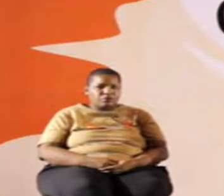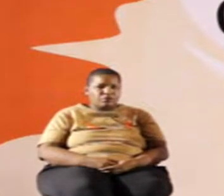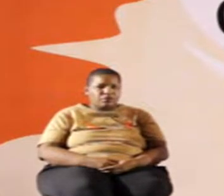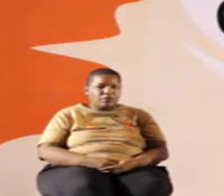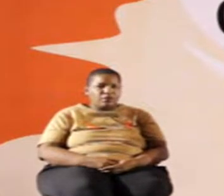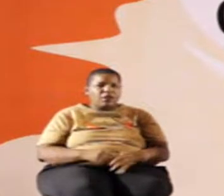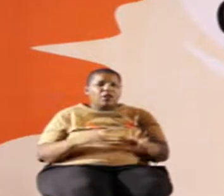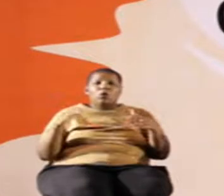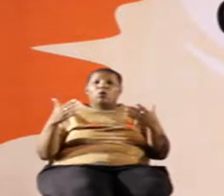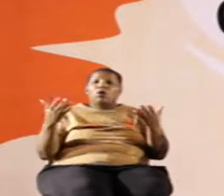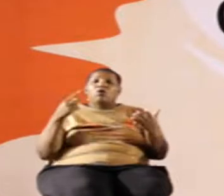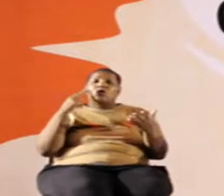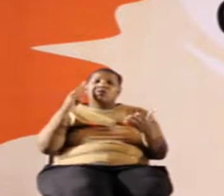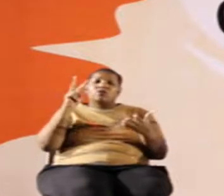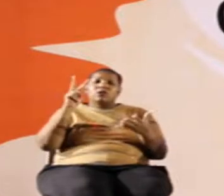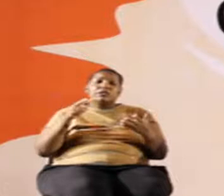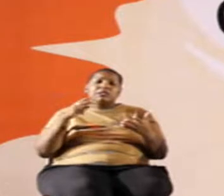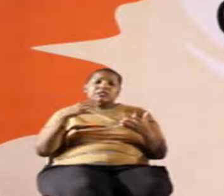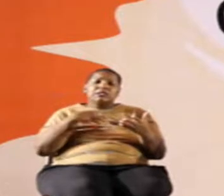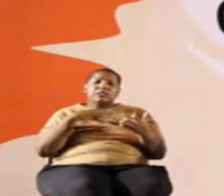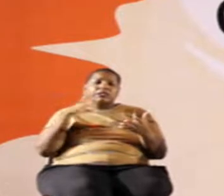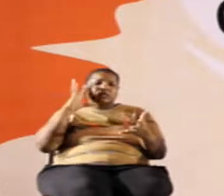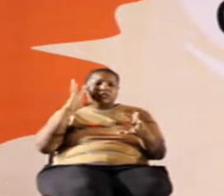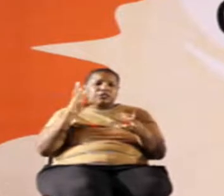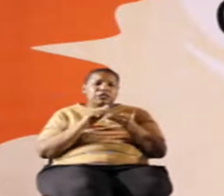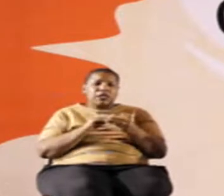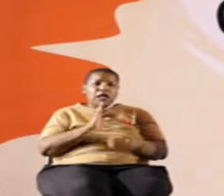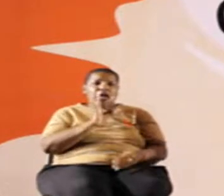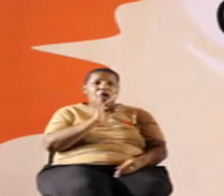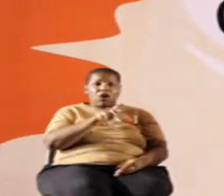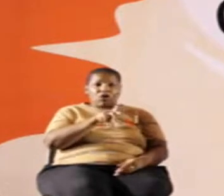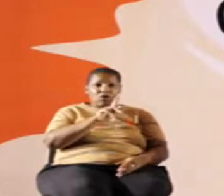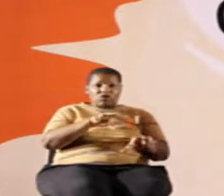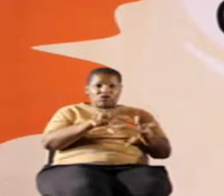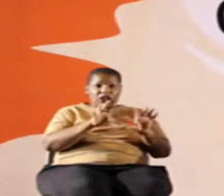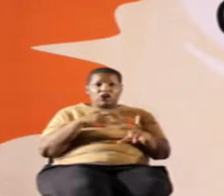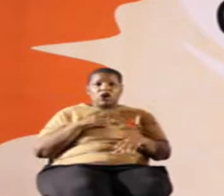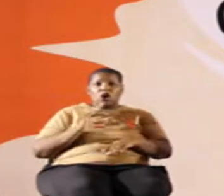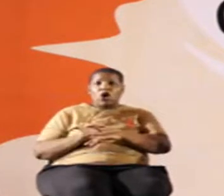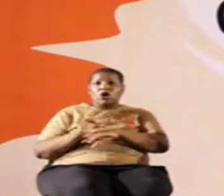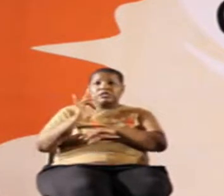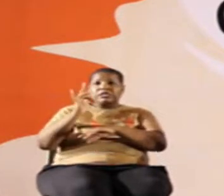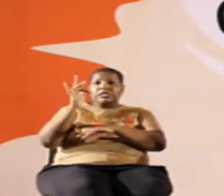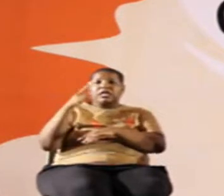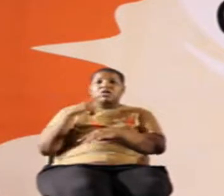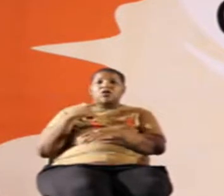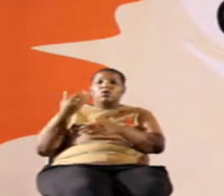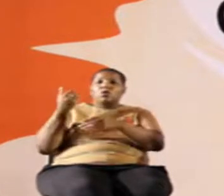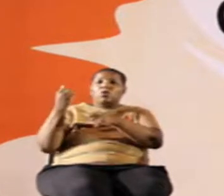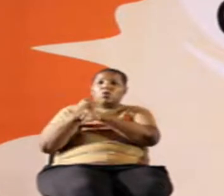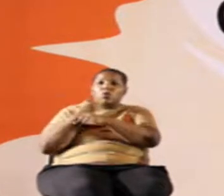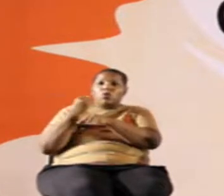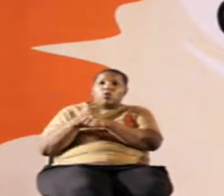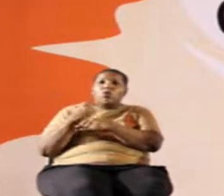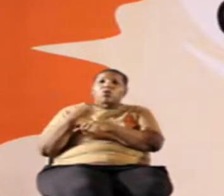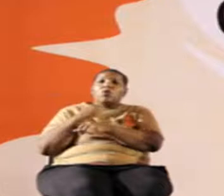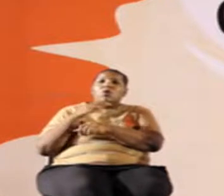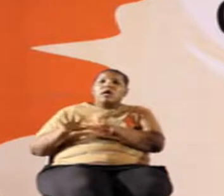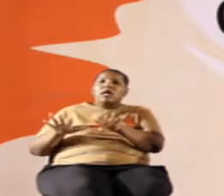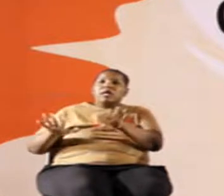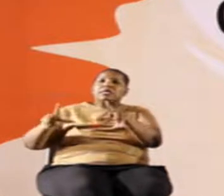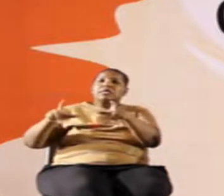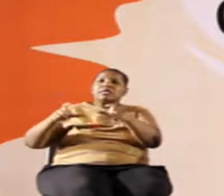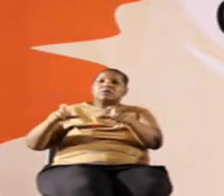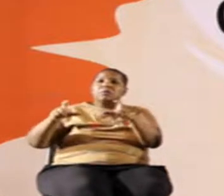Qual a leitura que você faz do funk ostentação em relação à construção dessa ocupação do